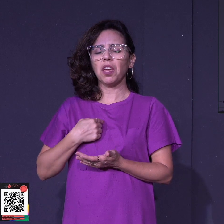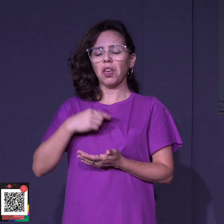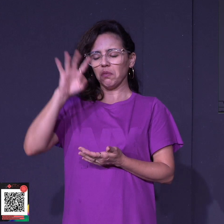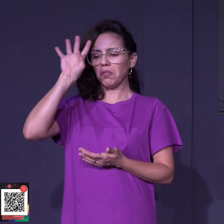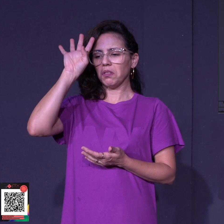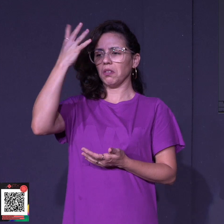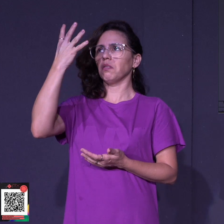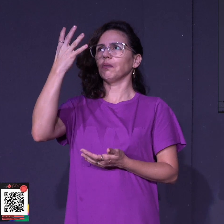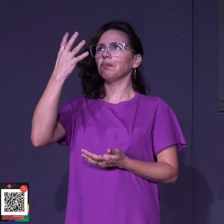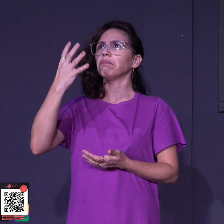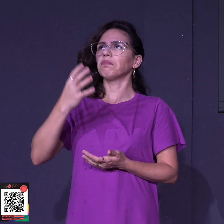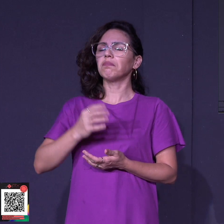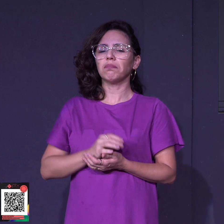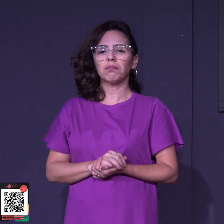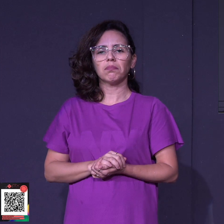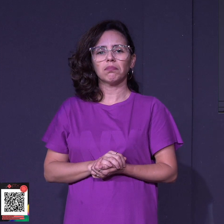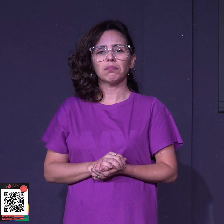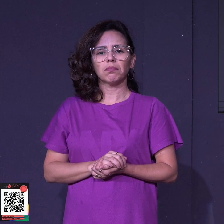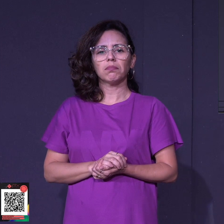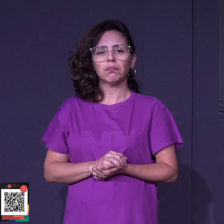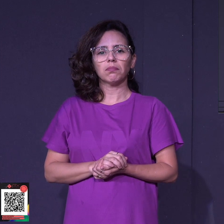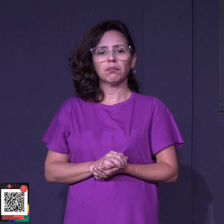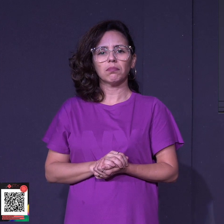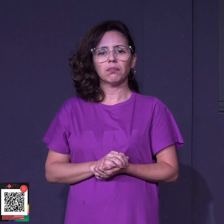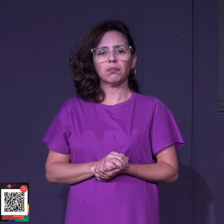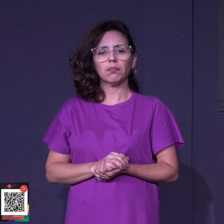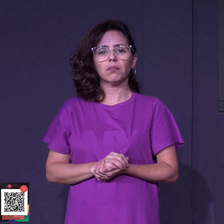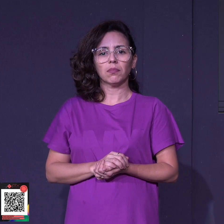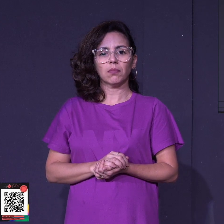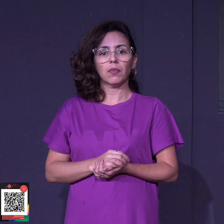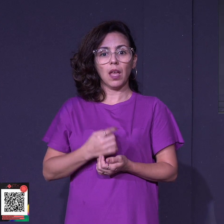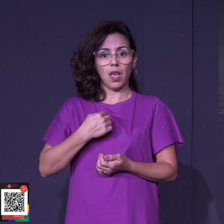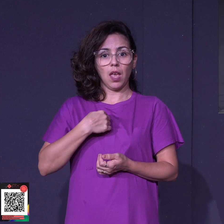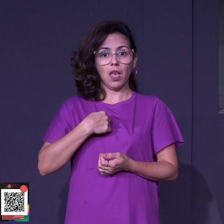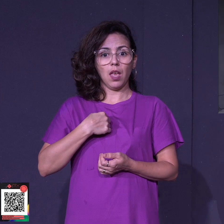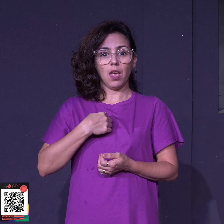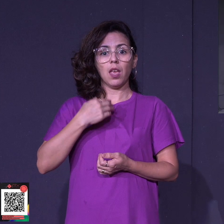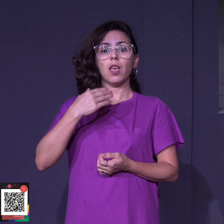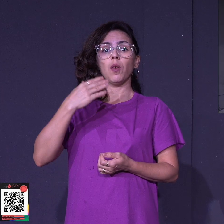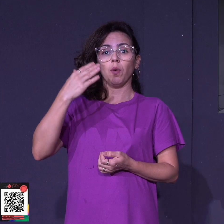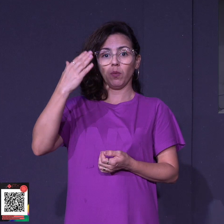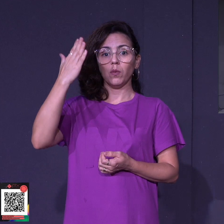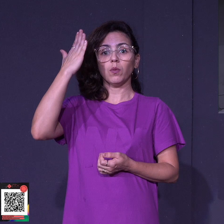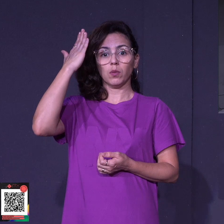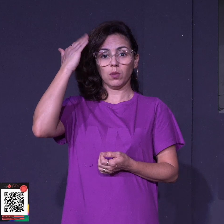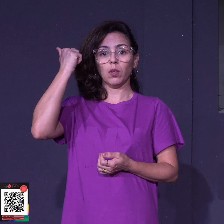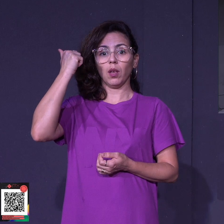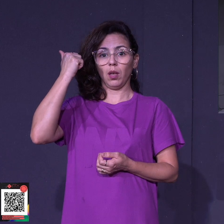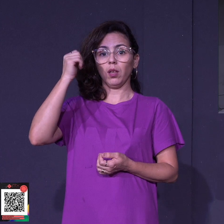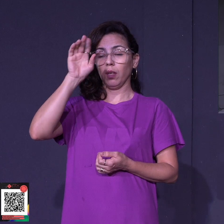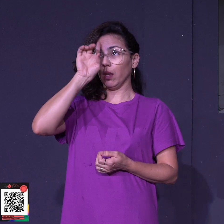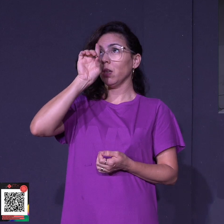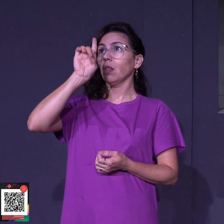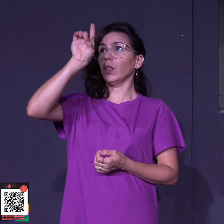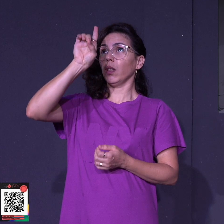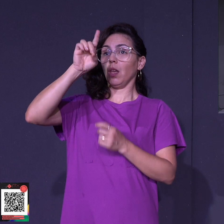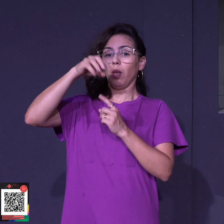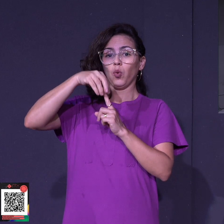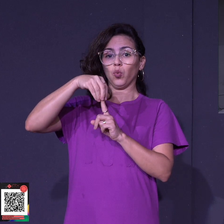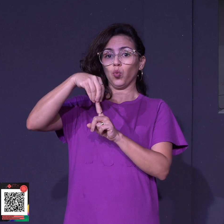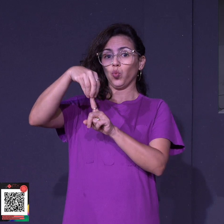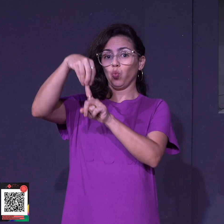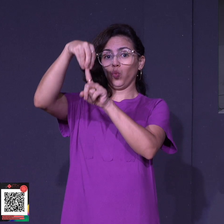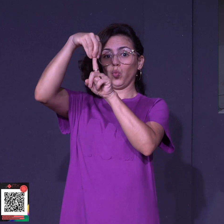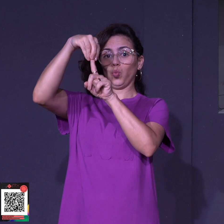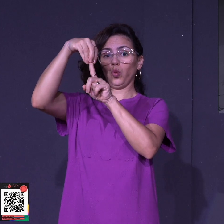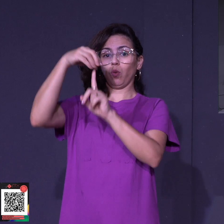coisa. Eu tenho um único Deus nos céus, vivo e verdadeiro, sentado no trono, que a tudo